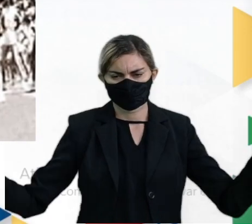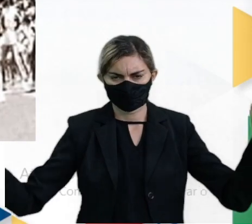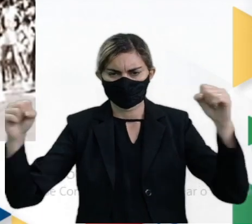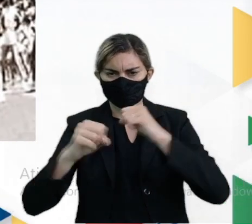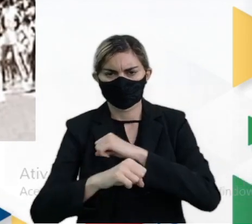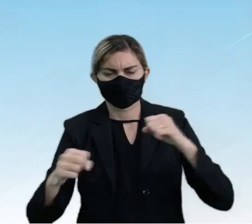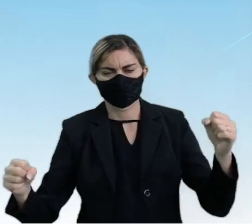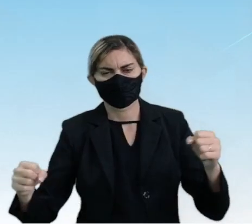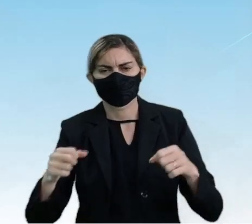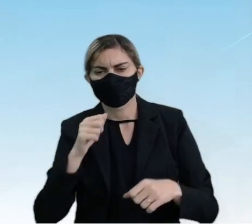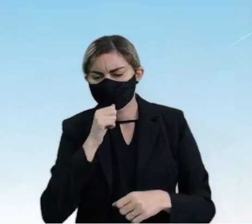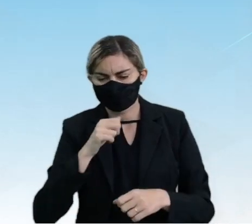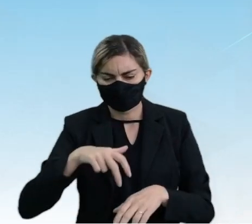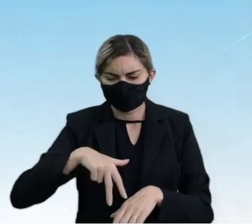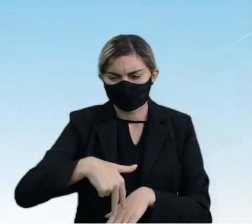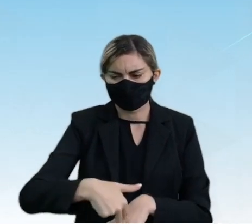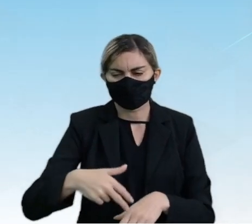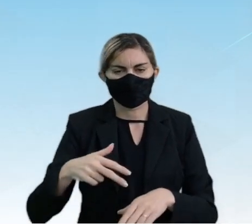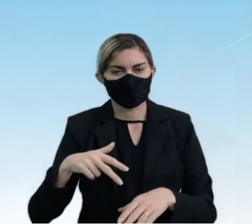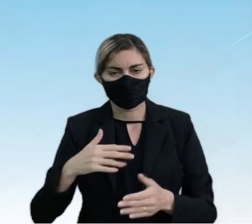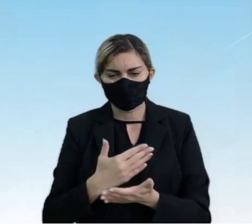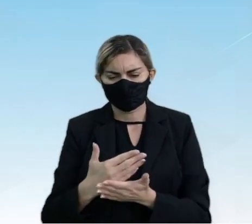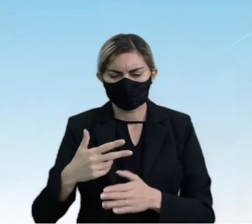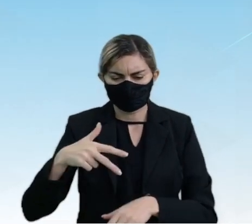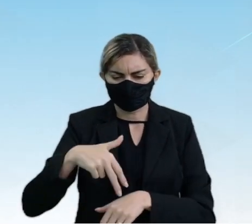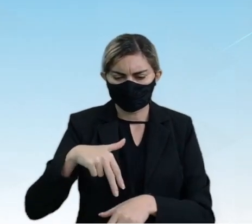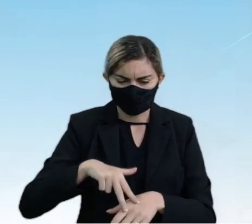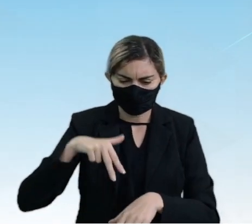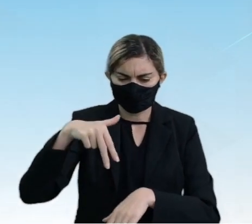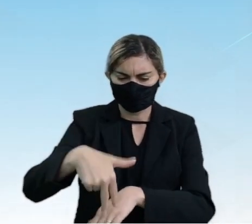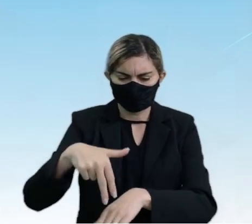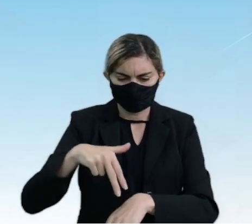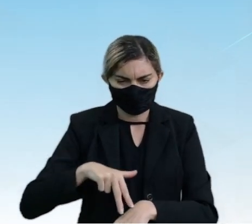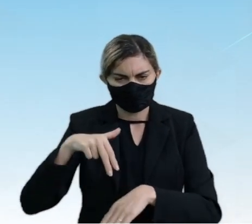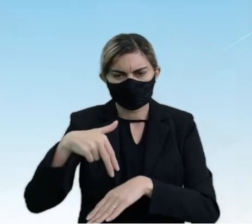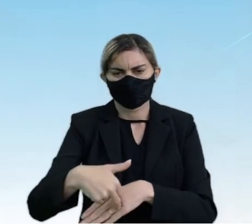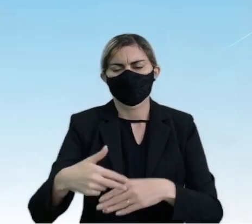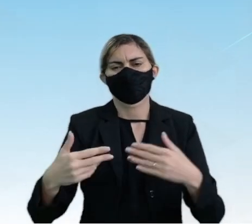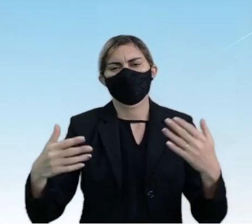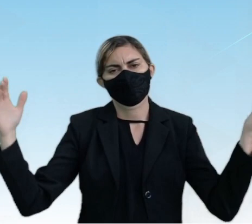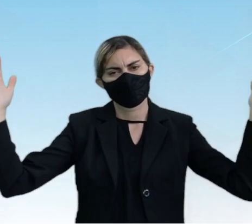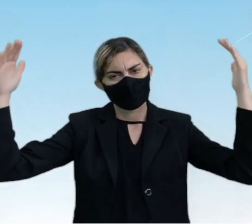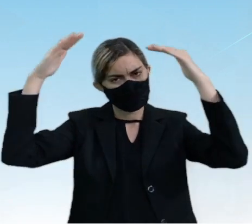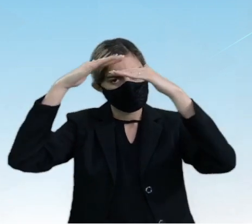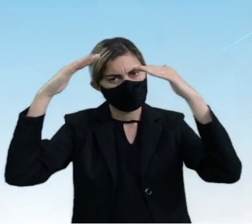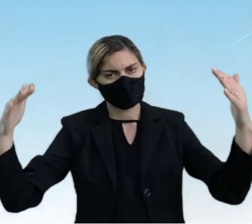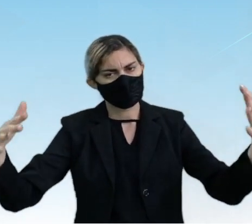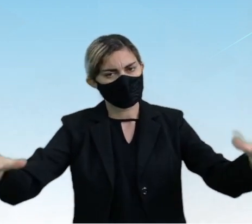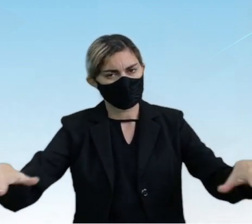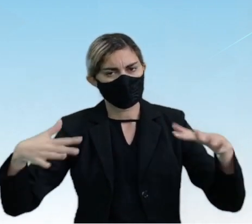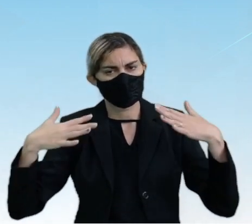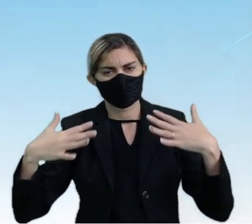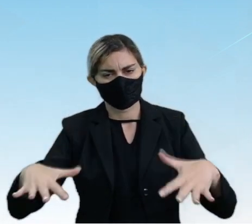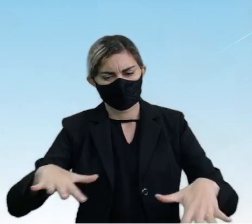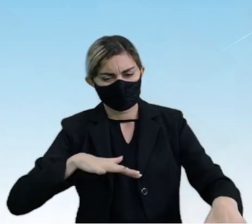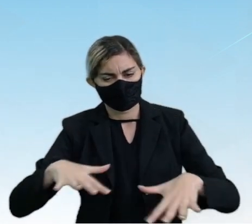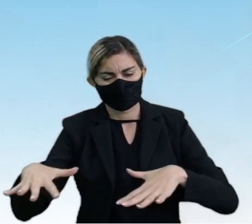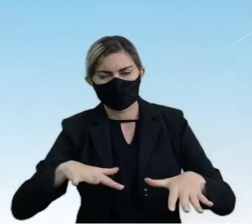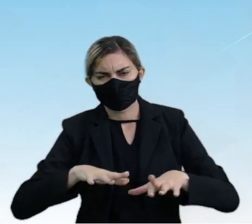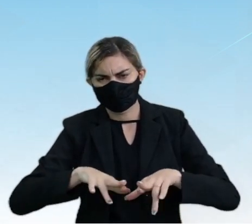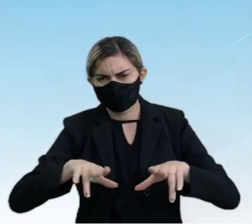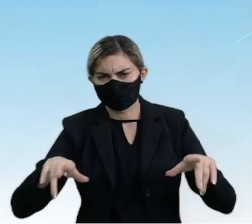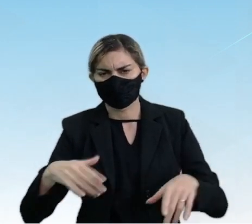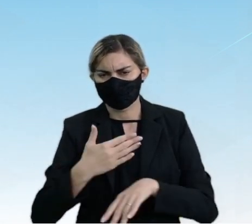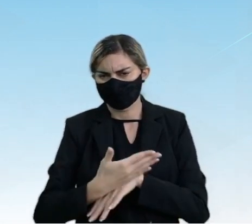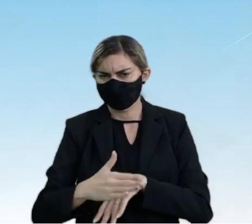polichinelo, né, sem o salto, depois você já começava a fazer ele saltando, depois o salto e o movimento dos braços passavam a ser mais vigorosos. Então, a prática da